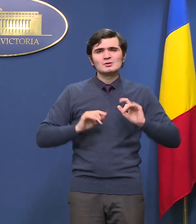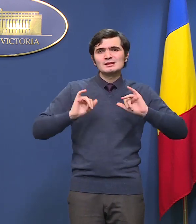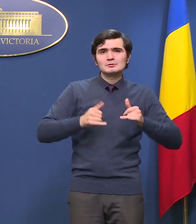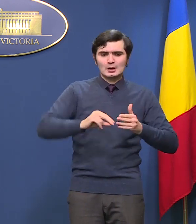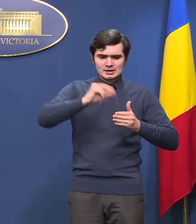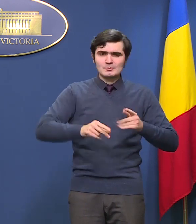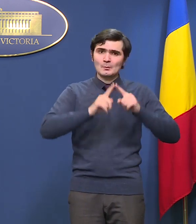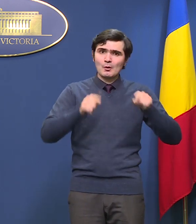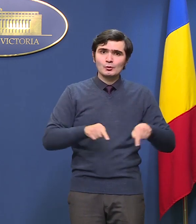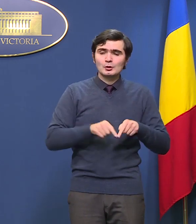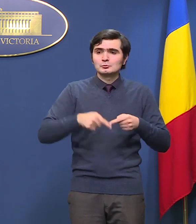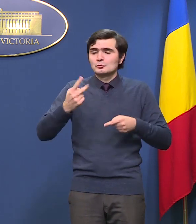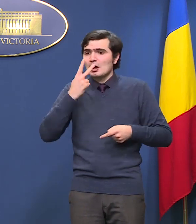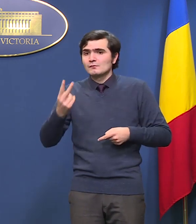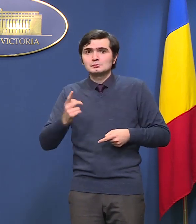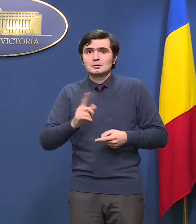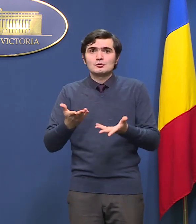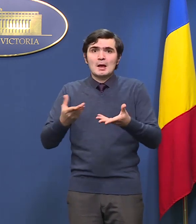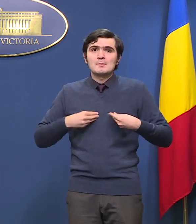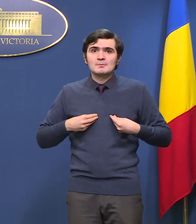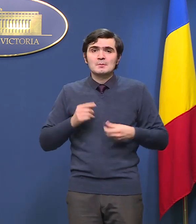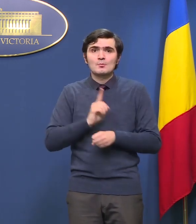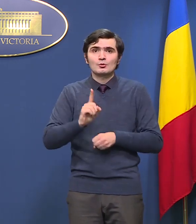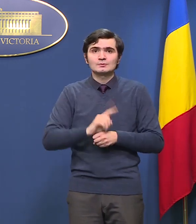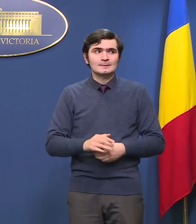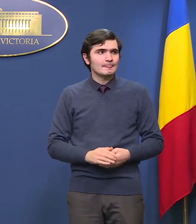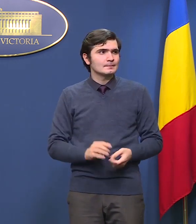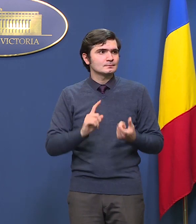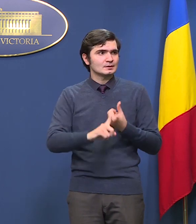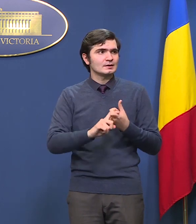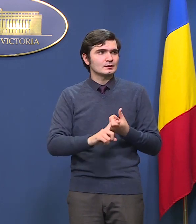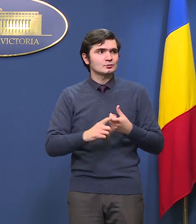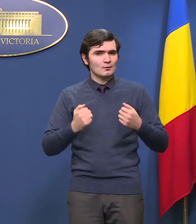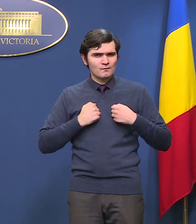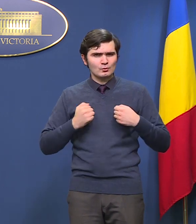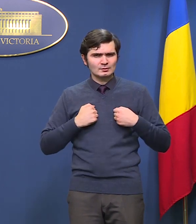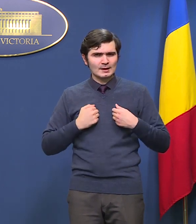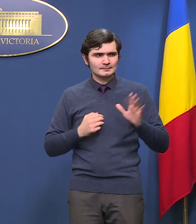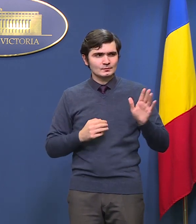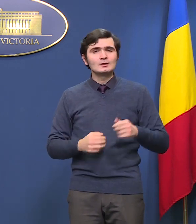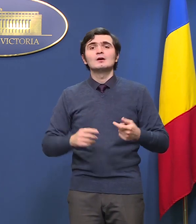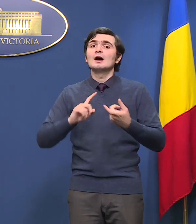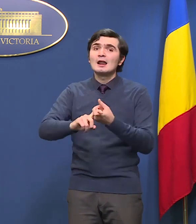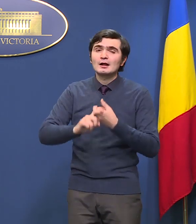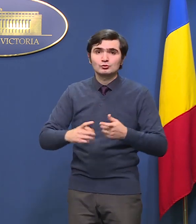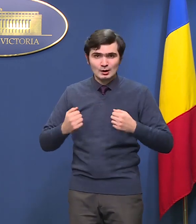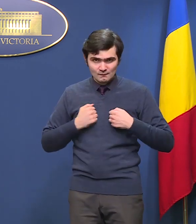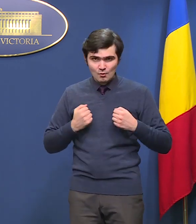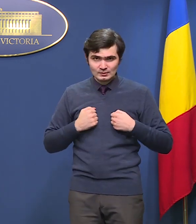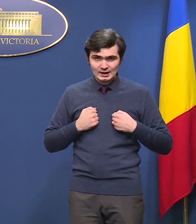după aia ne-am trezit că nu ni se livrează produsele respective. Și referitor voluntari care ar dori să... În ceea ce privește